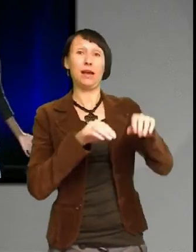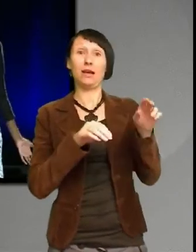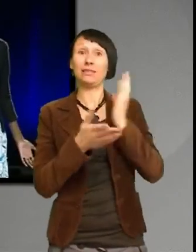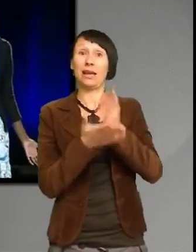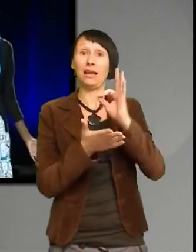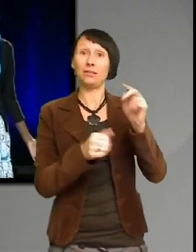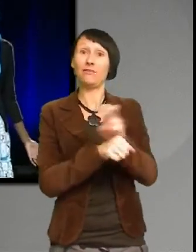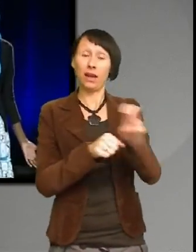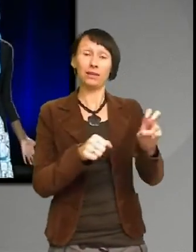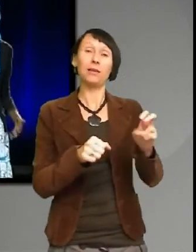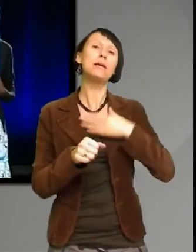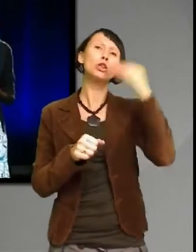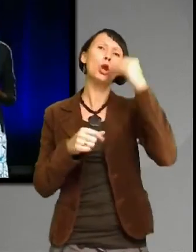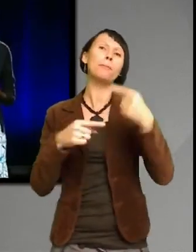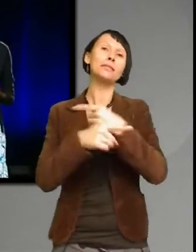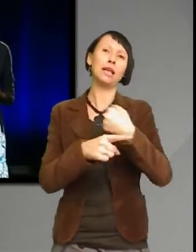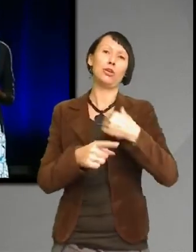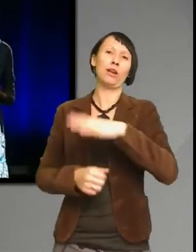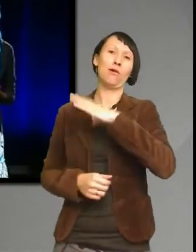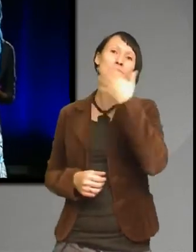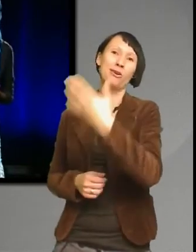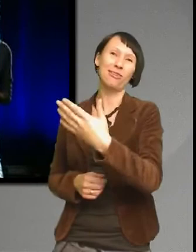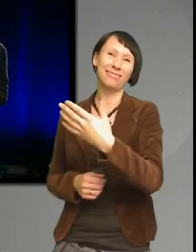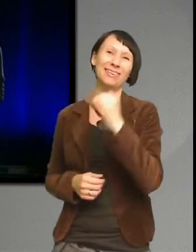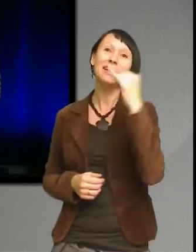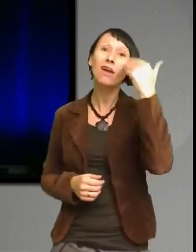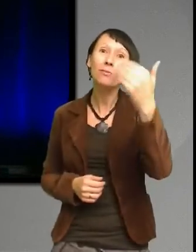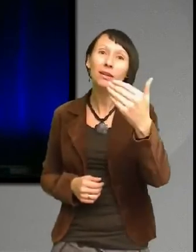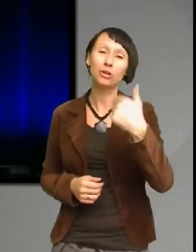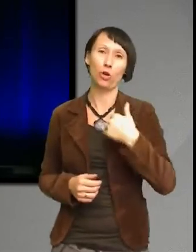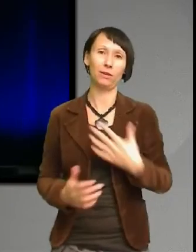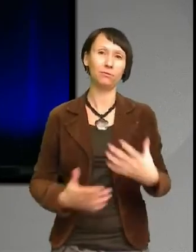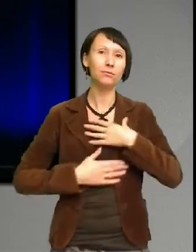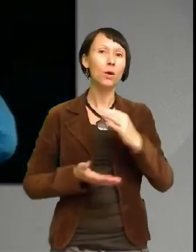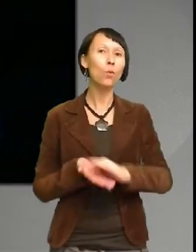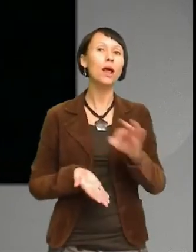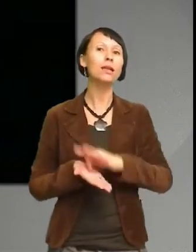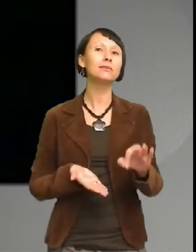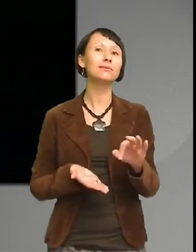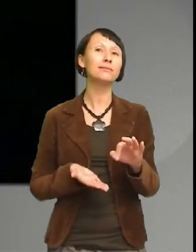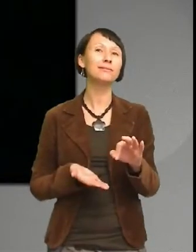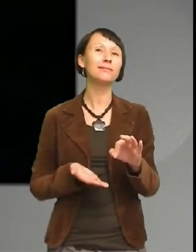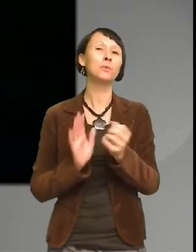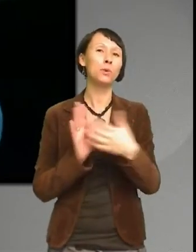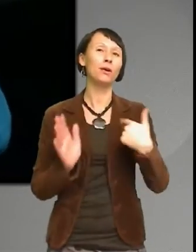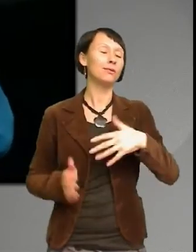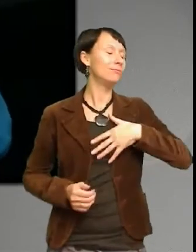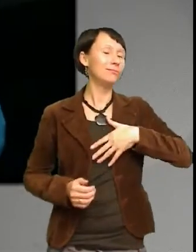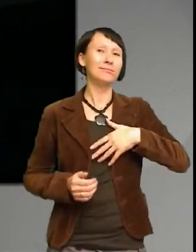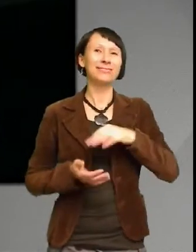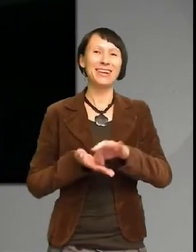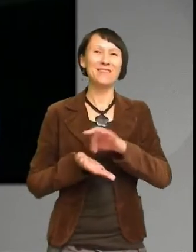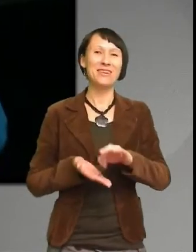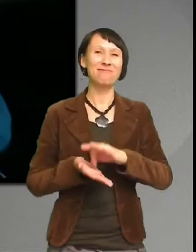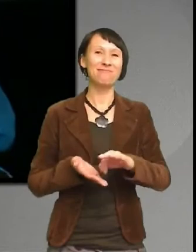I framtiden vill jag bli journalist. Anledningen till det är för att jag älskar att skriva. Jag har alltid gjort det